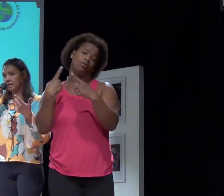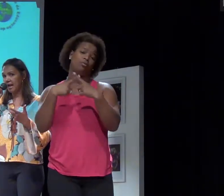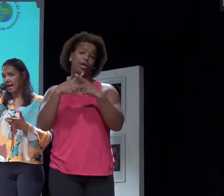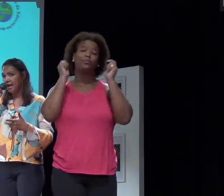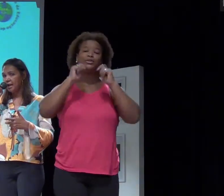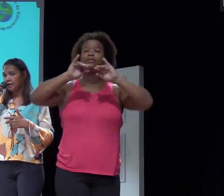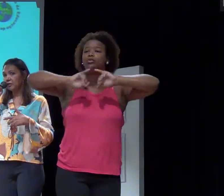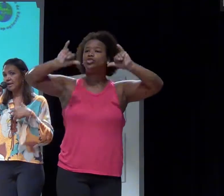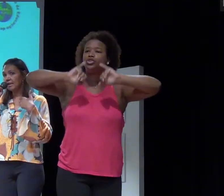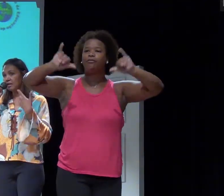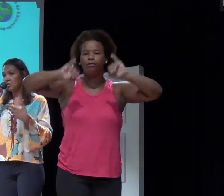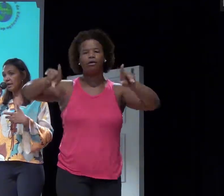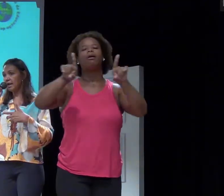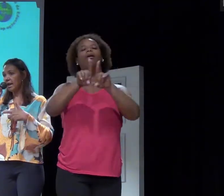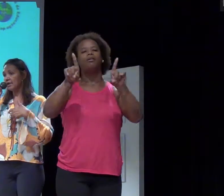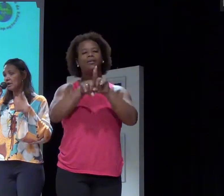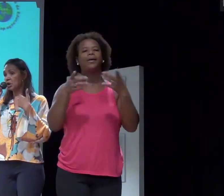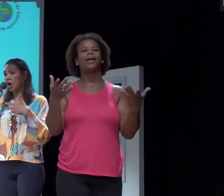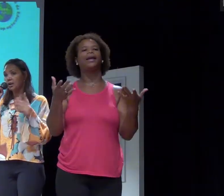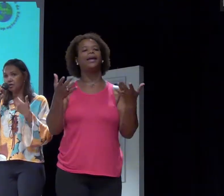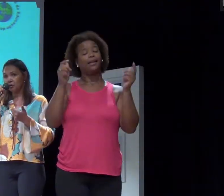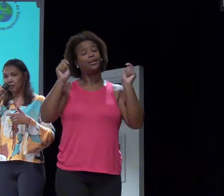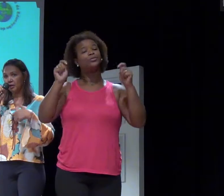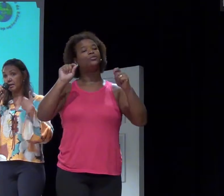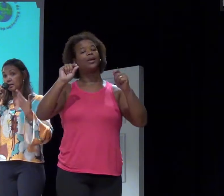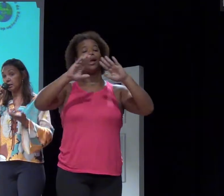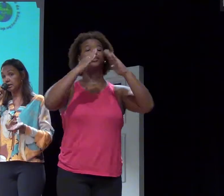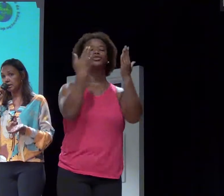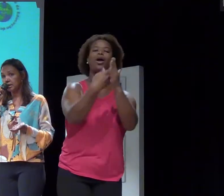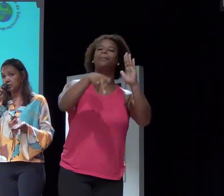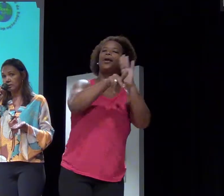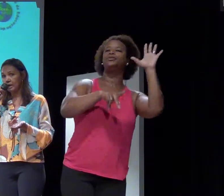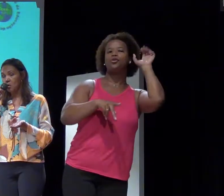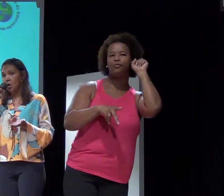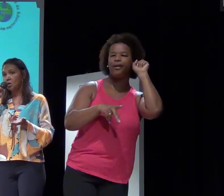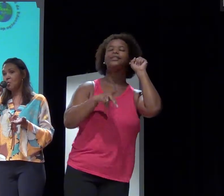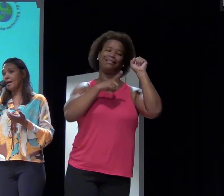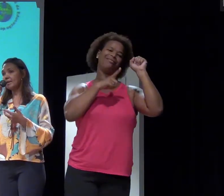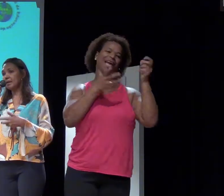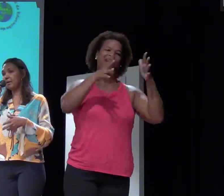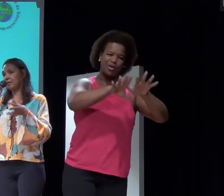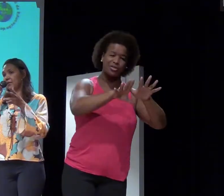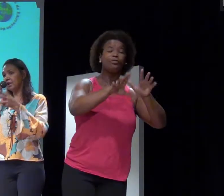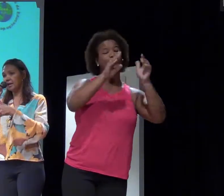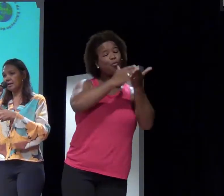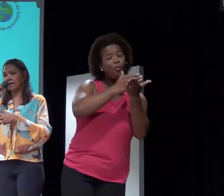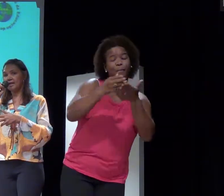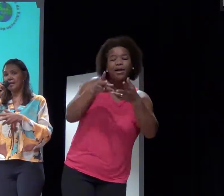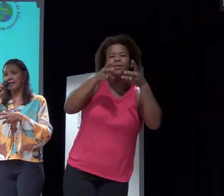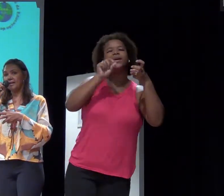de divulgar e de fazer com que as escolas de ouvintes, as escolas ditas de inclusão, comecem também a